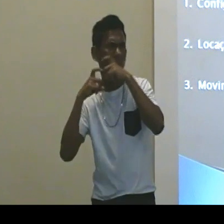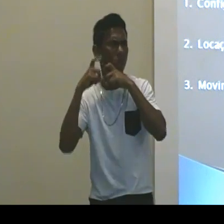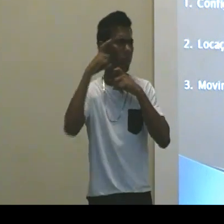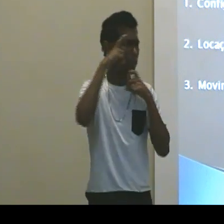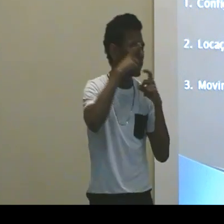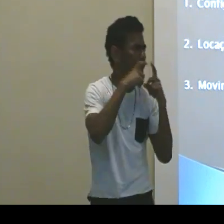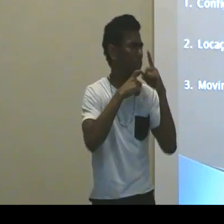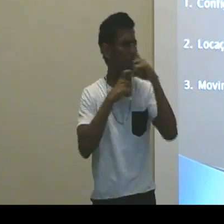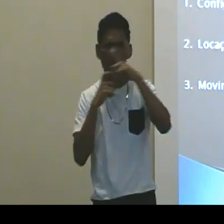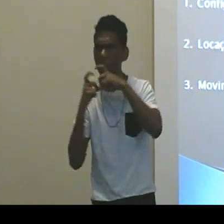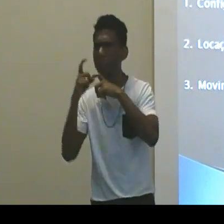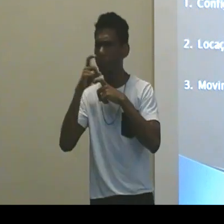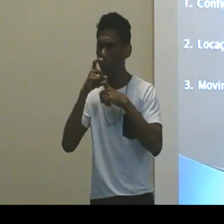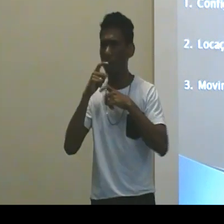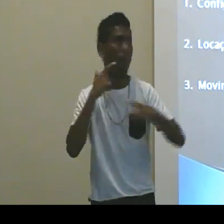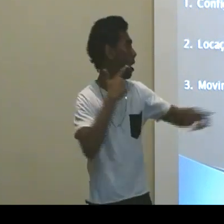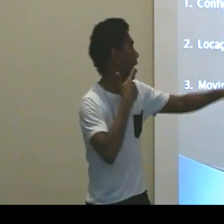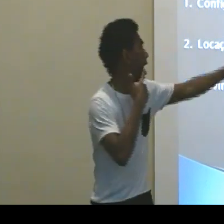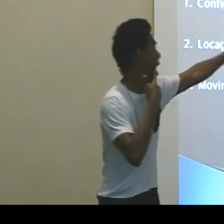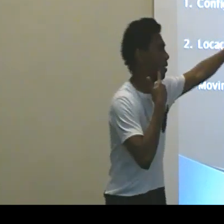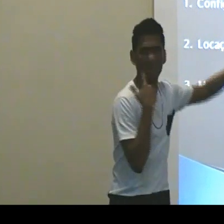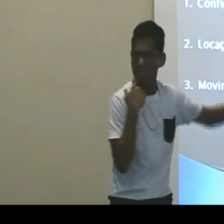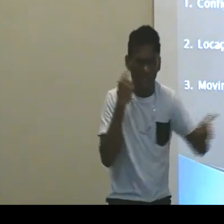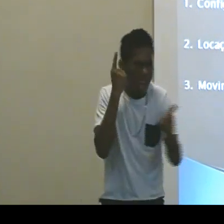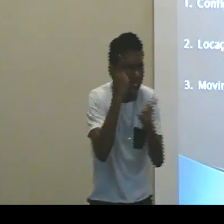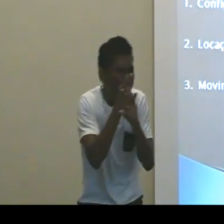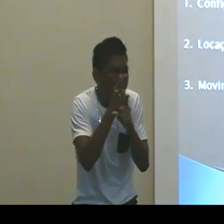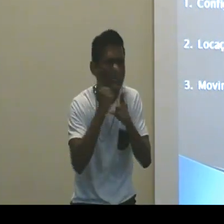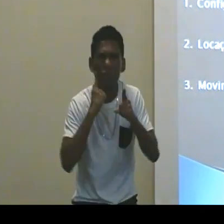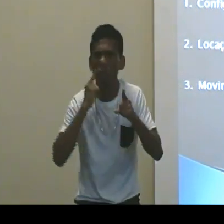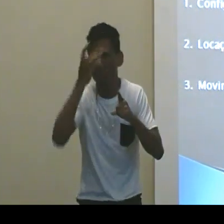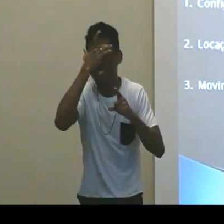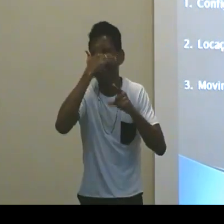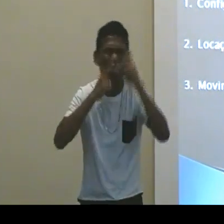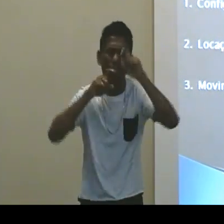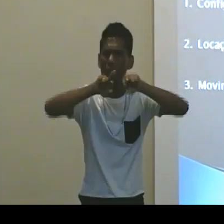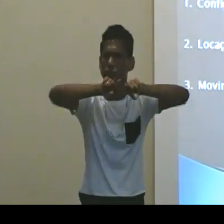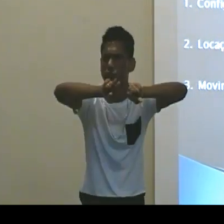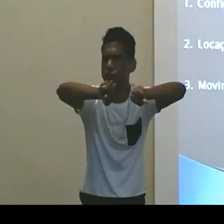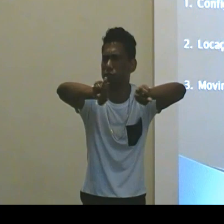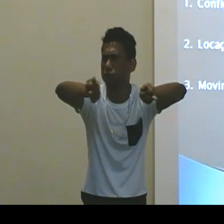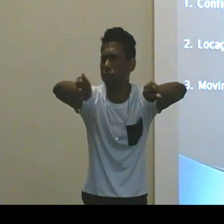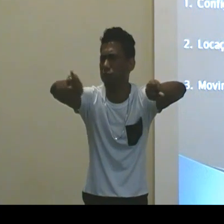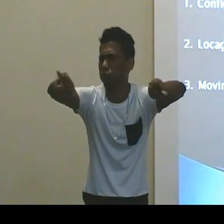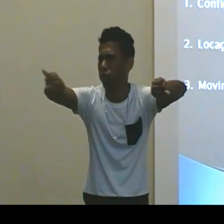As expressões faciais também. A Lucinda descobriu que havia